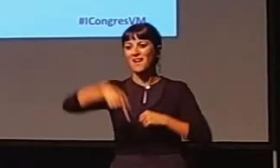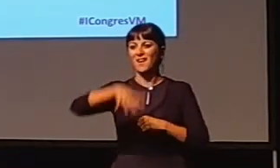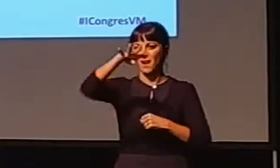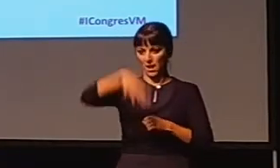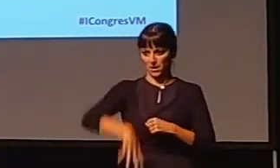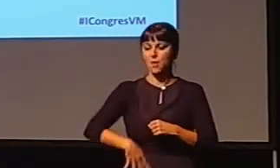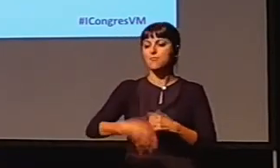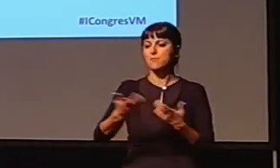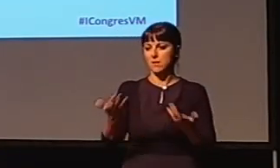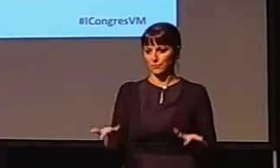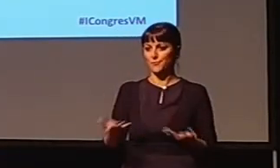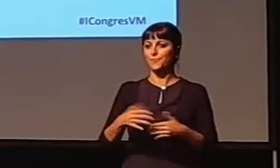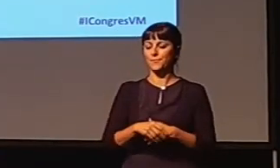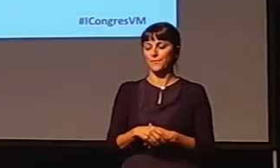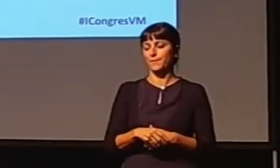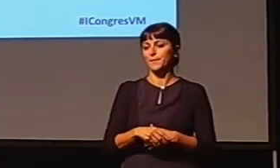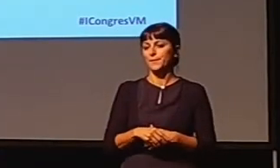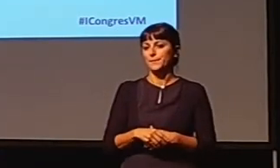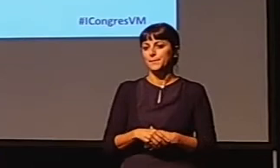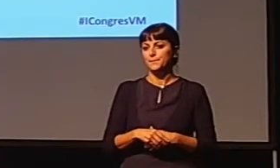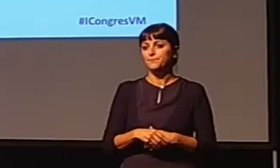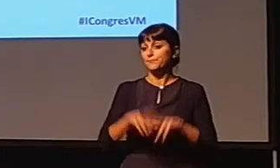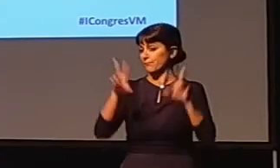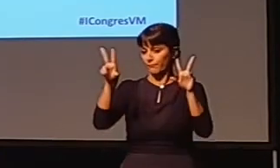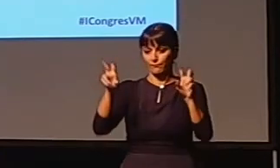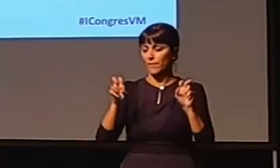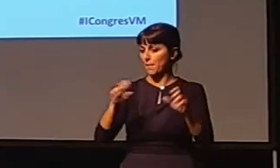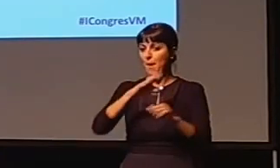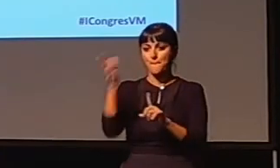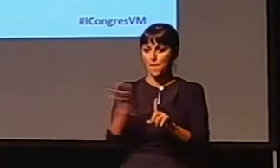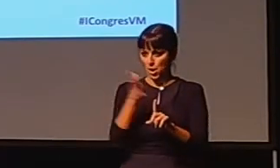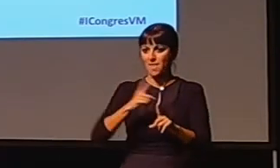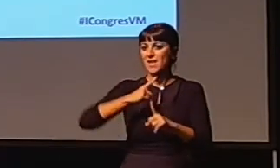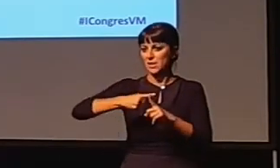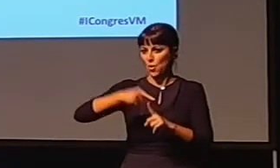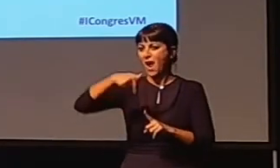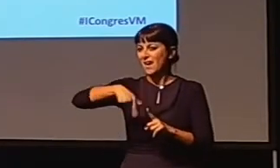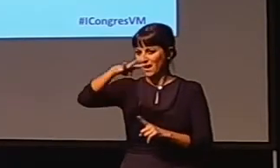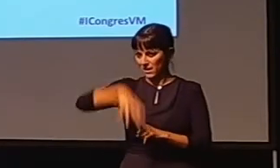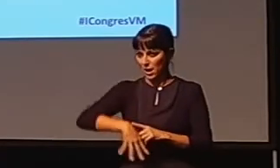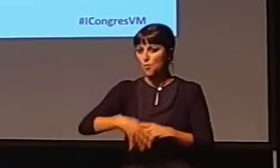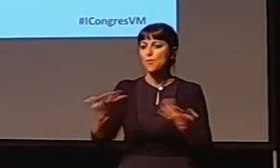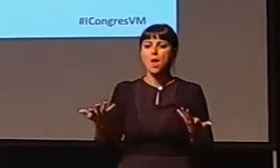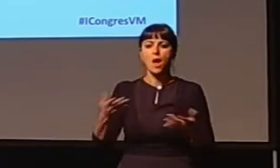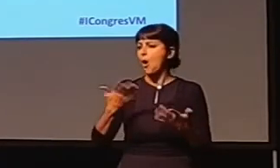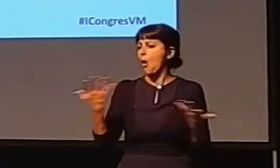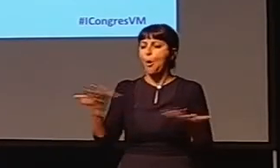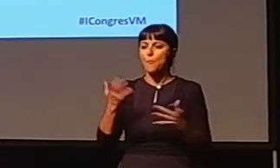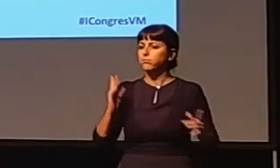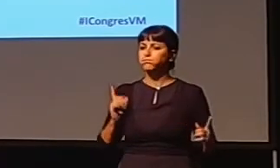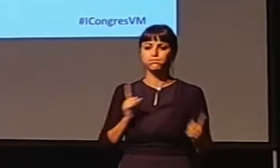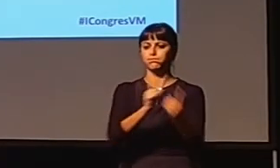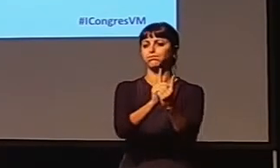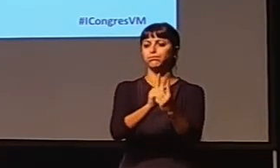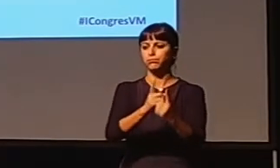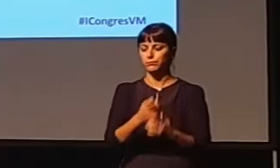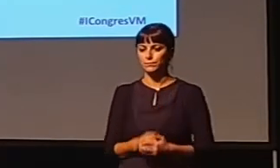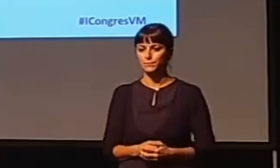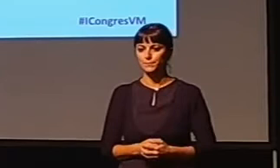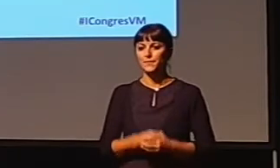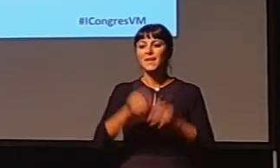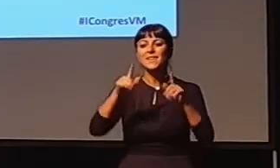el marc de l'abordatge de les violències sexuals i propostes de com hauria de ser un model